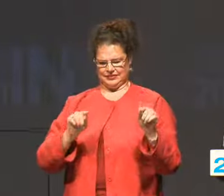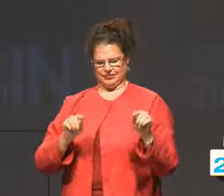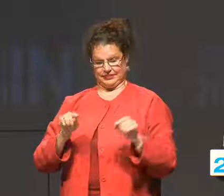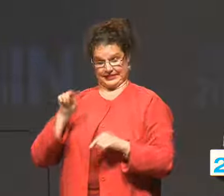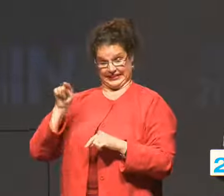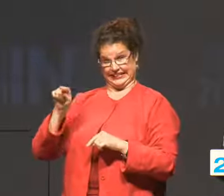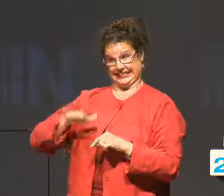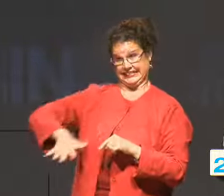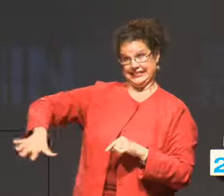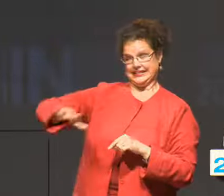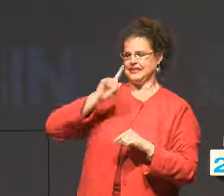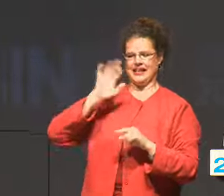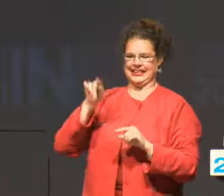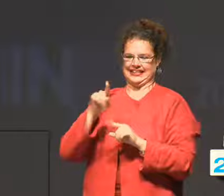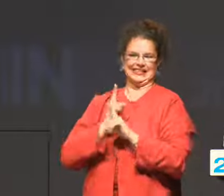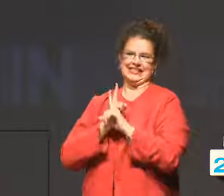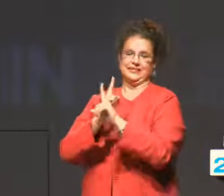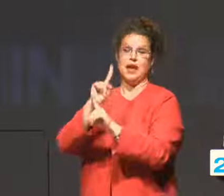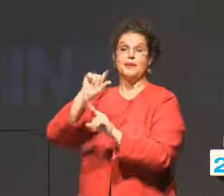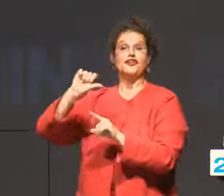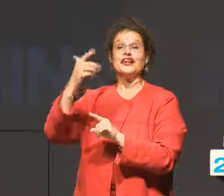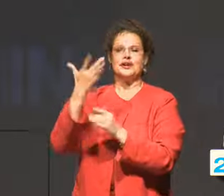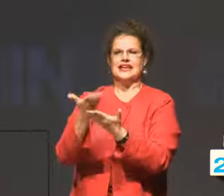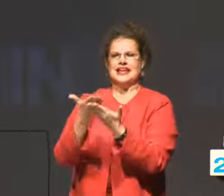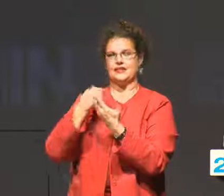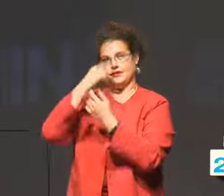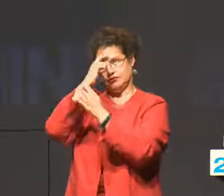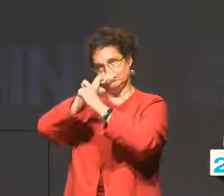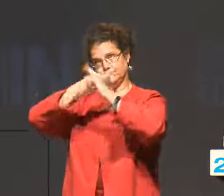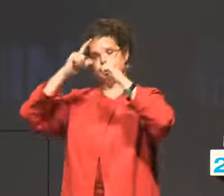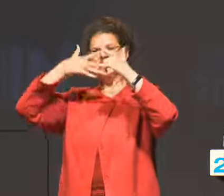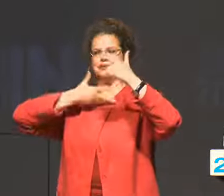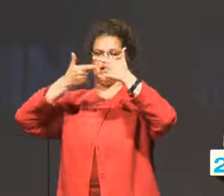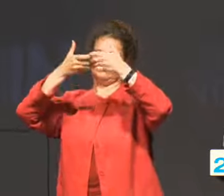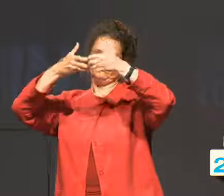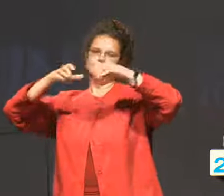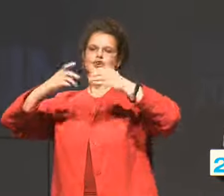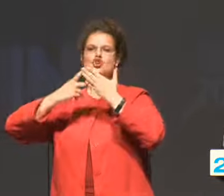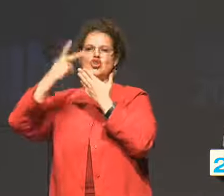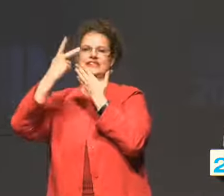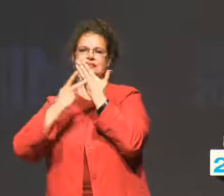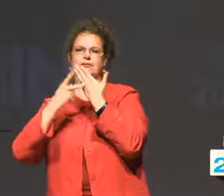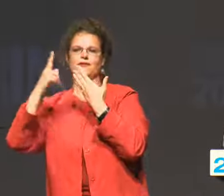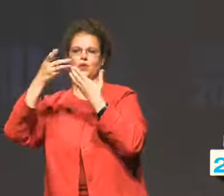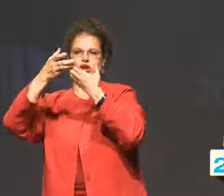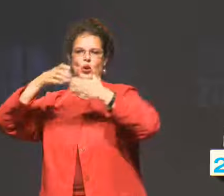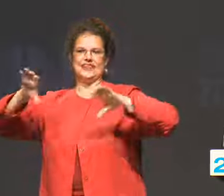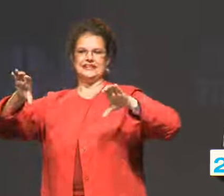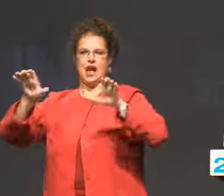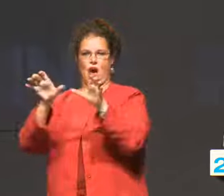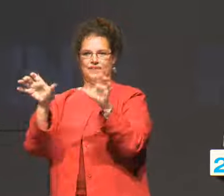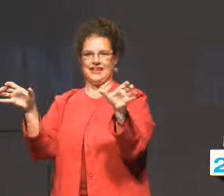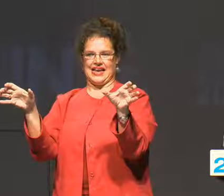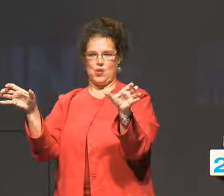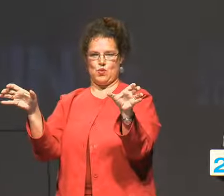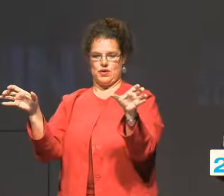heterogene Gruppen. Das soll es darstellen. Wichtig aber ist, also es ist jetzt nicht das das Ziel, aber wichtig, es